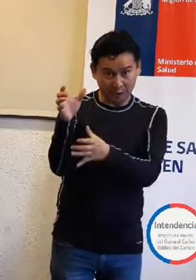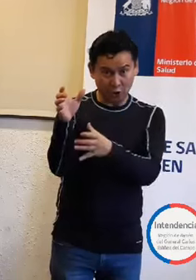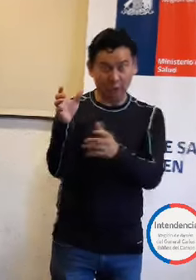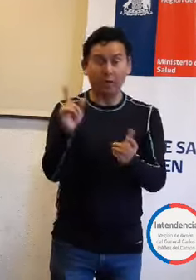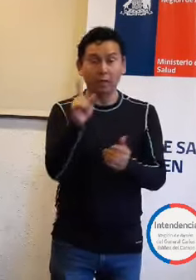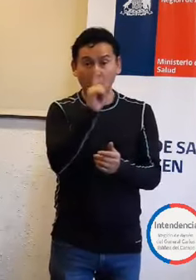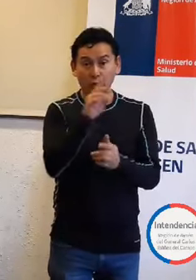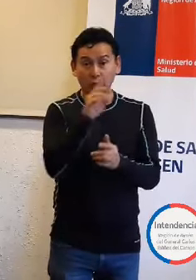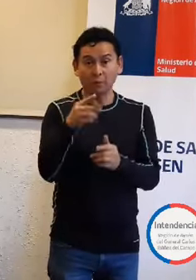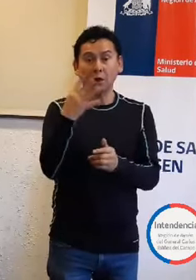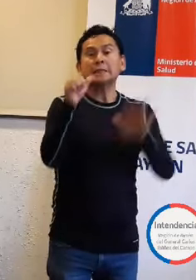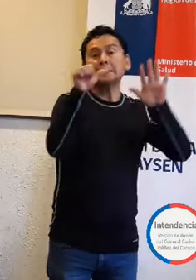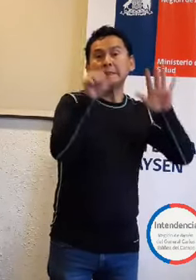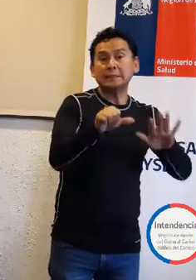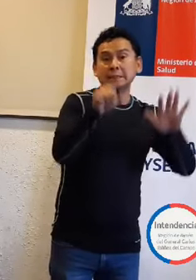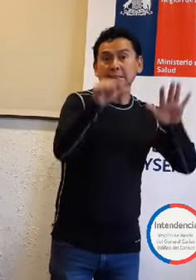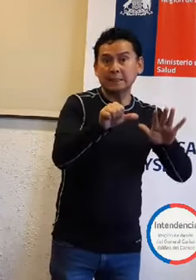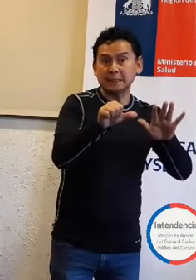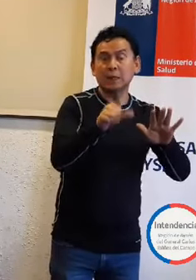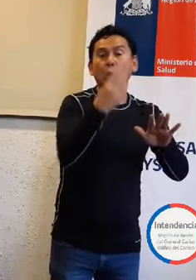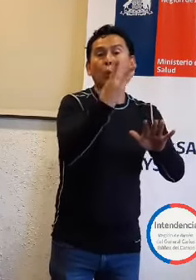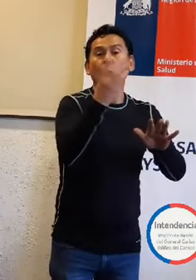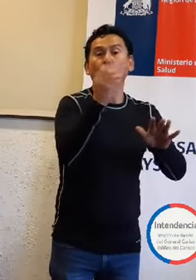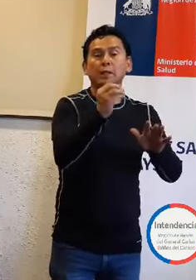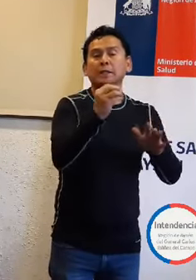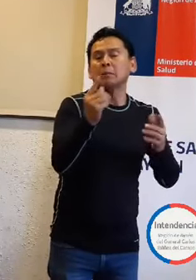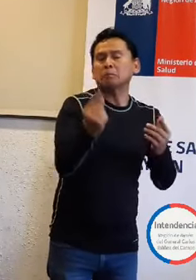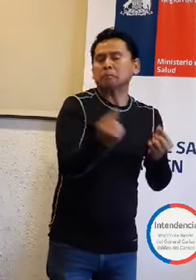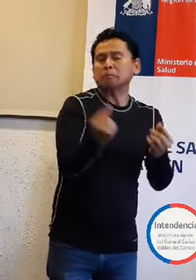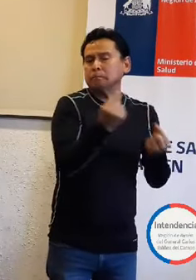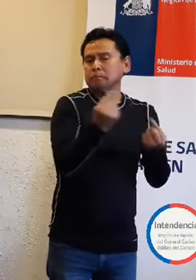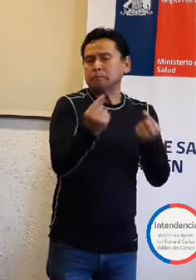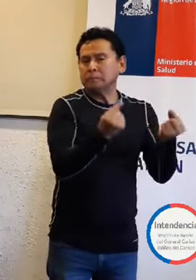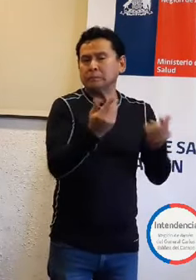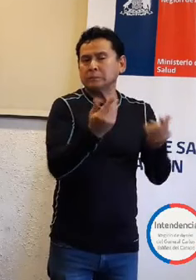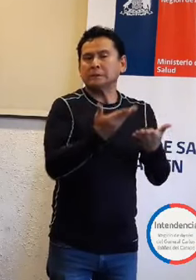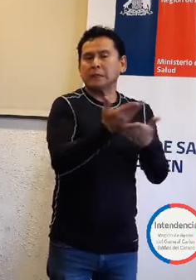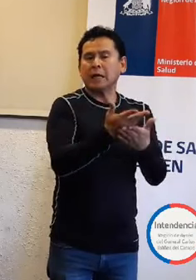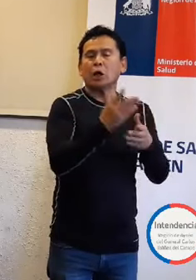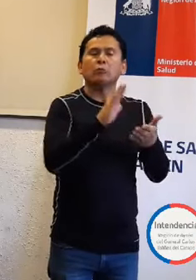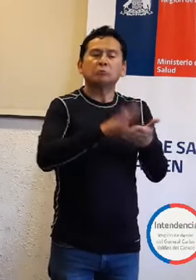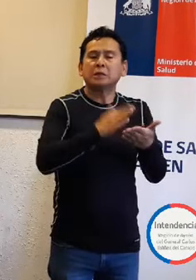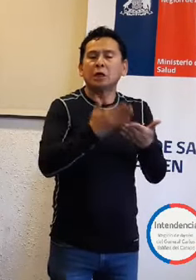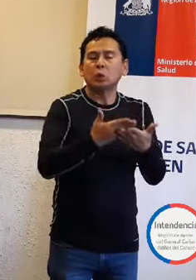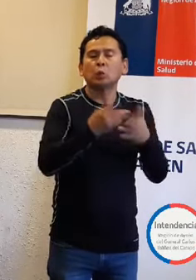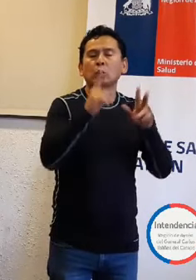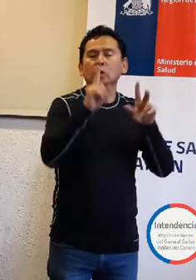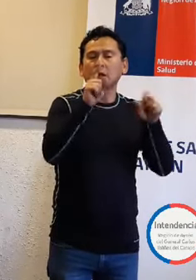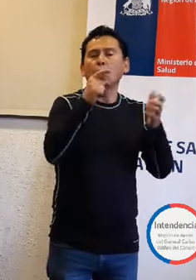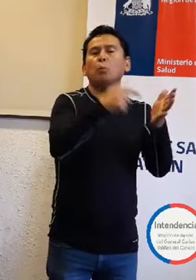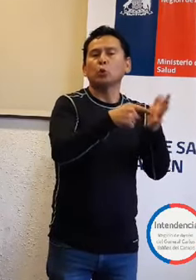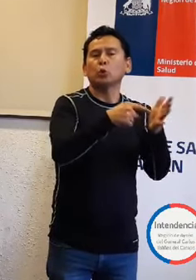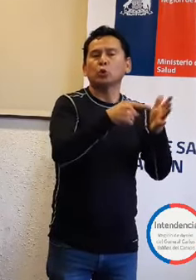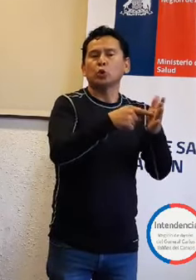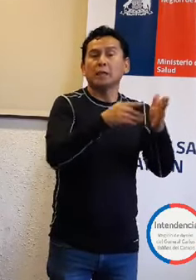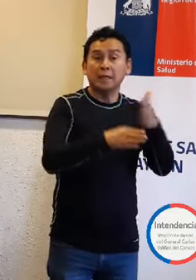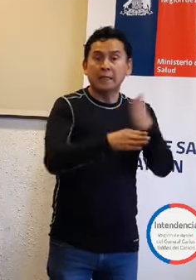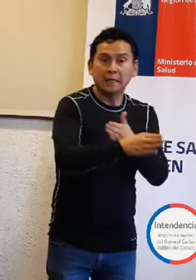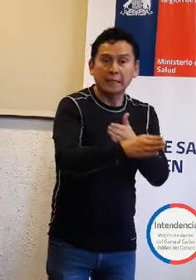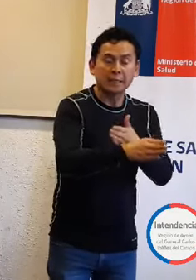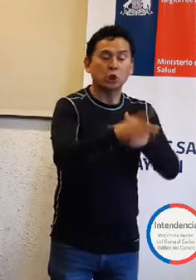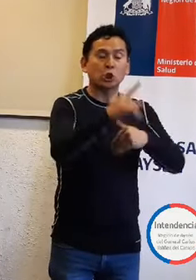caso 16 personas en cuarentena preventiva entregada por acción sanitaria en algún punto de ingreso